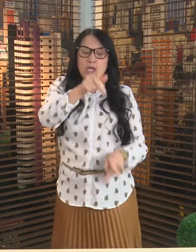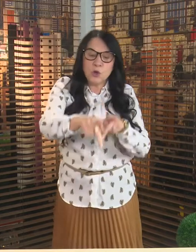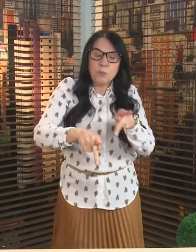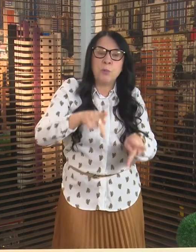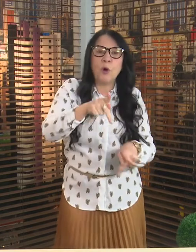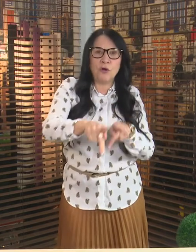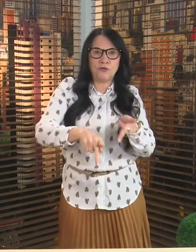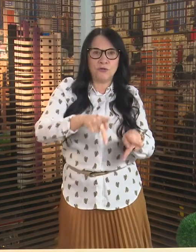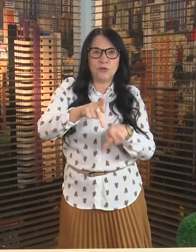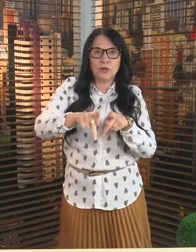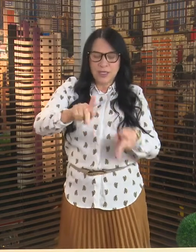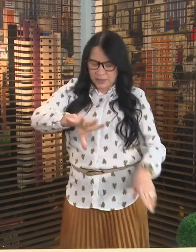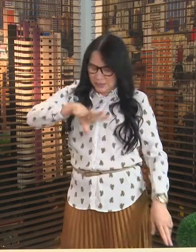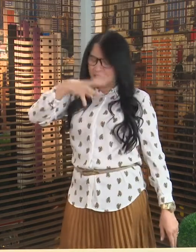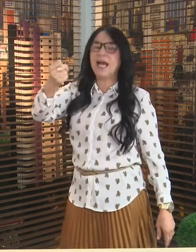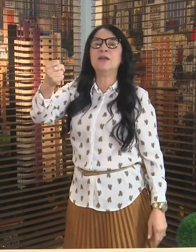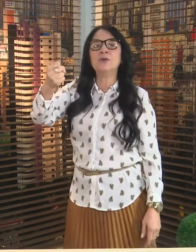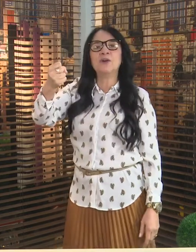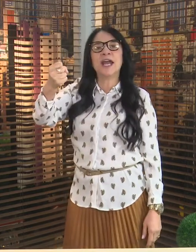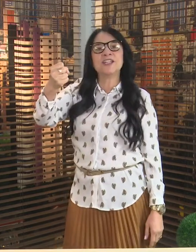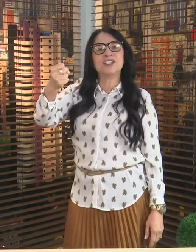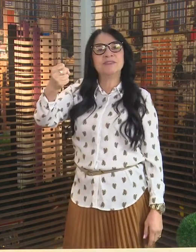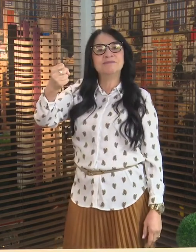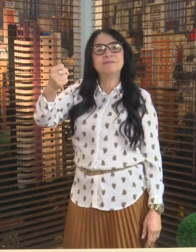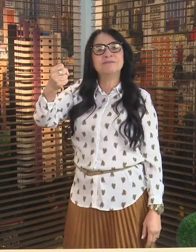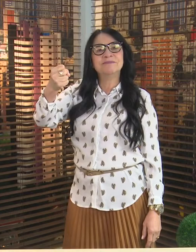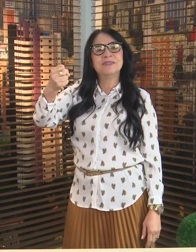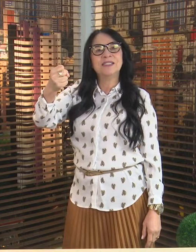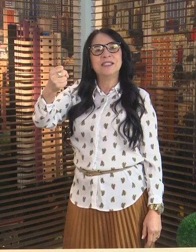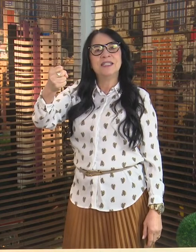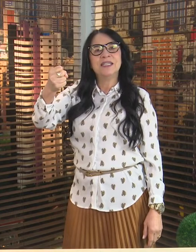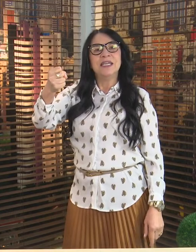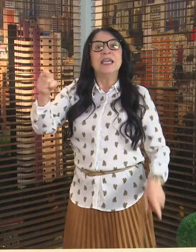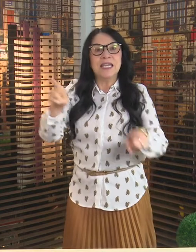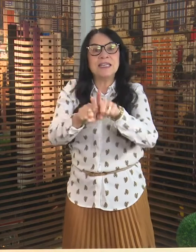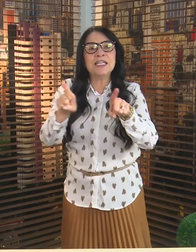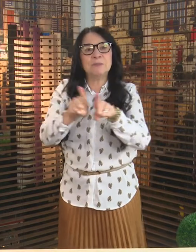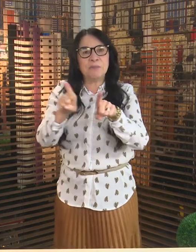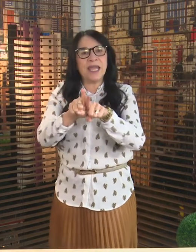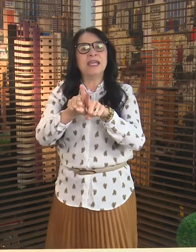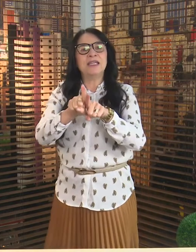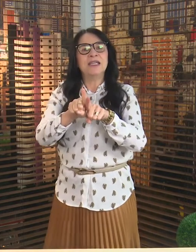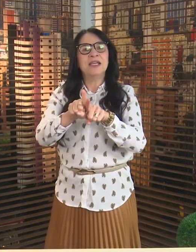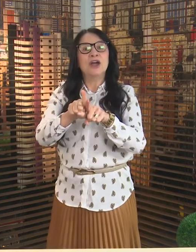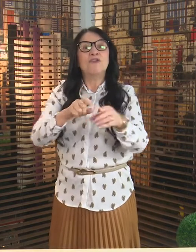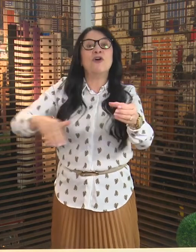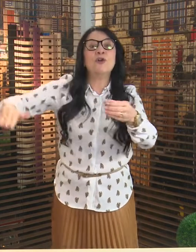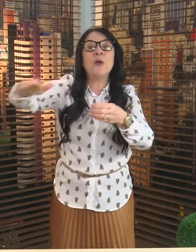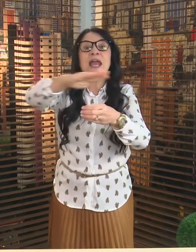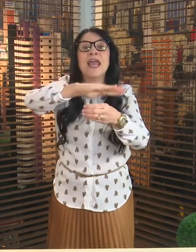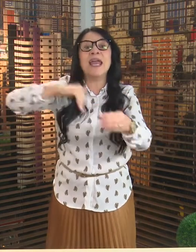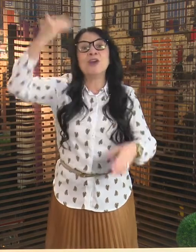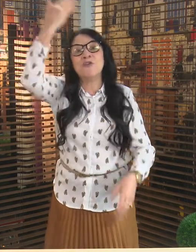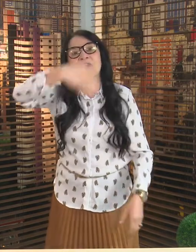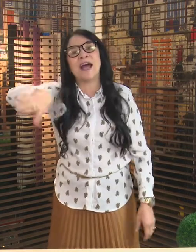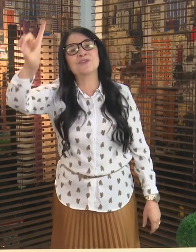o povo criaram coragem. E também foram